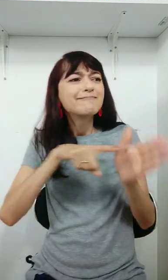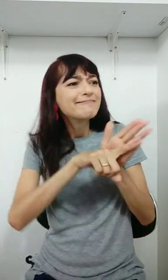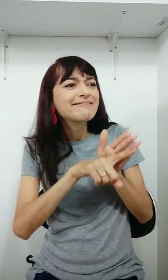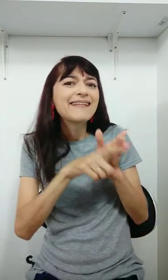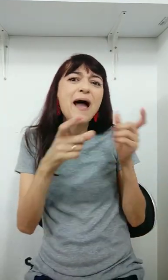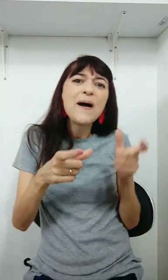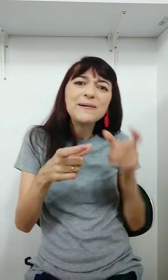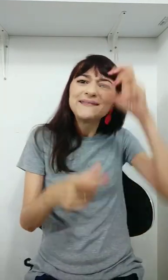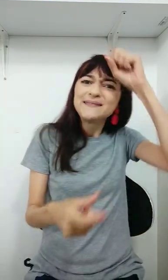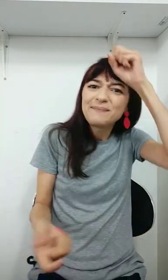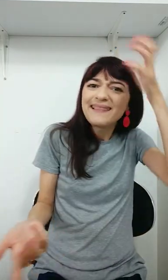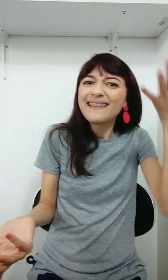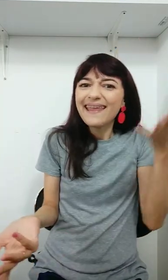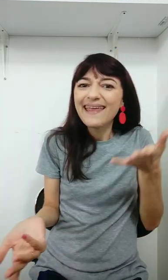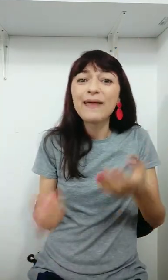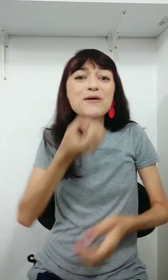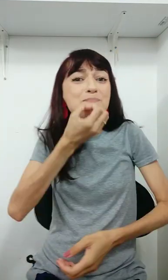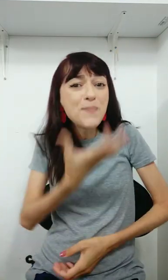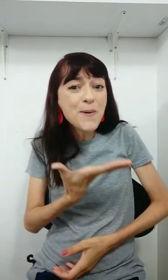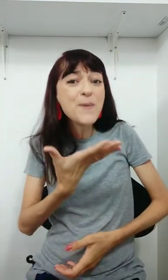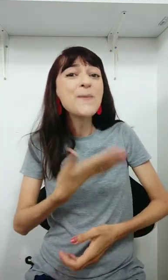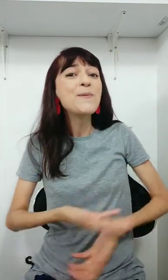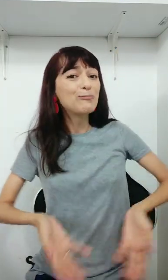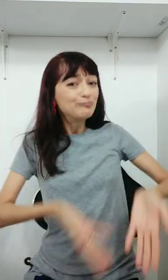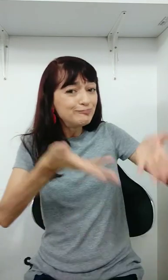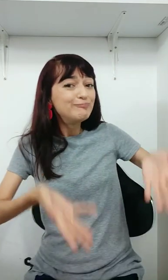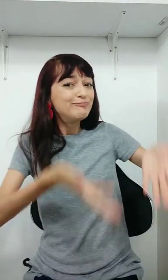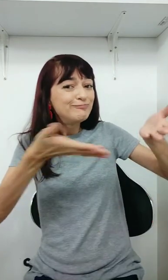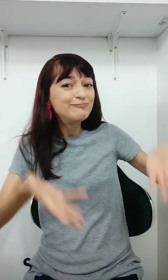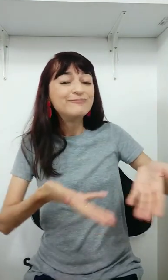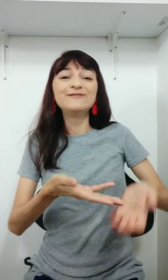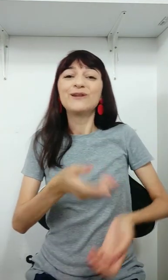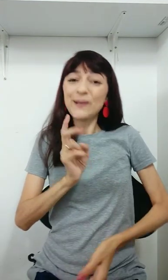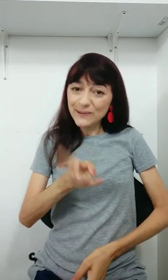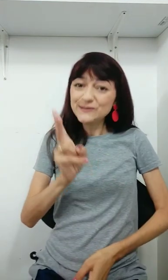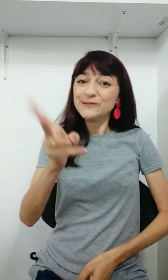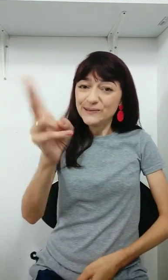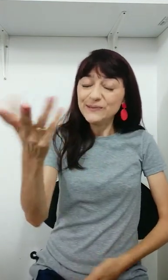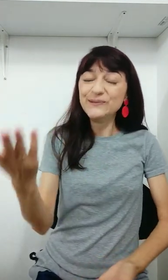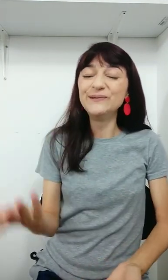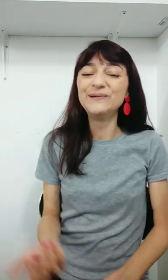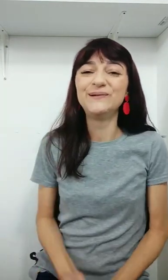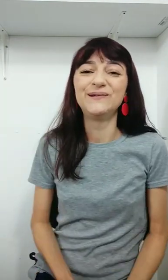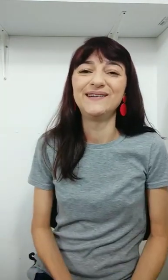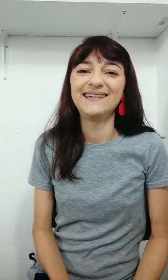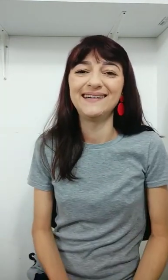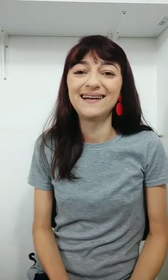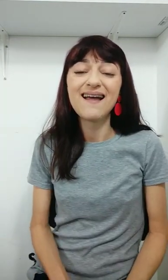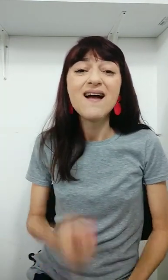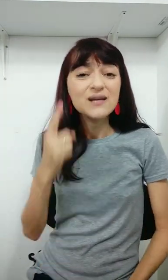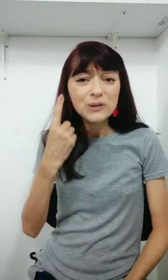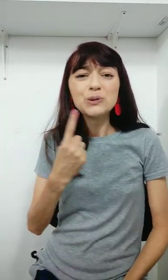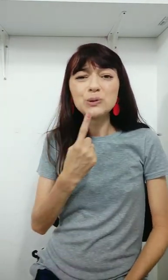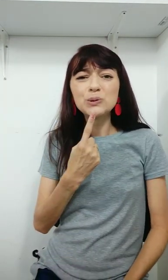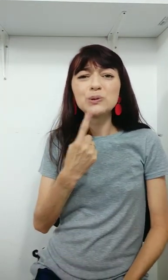diferença? Aí eu perguntei, onde você está aprendendo Libras, né? Que bom, continue assim, né? É muito importante isso, ainda mais para quem